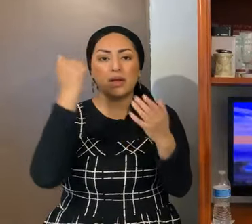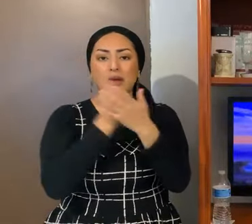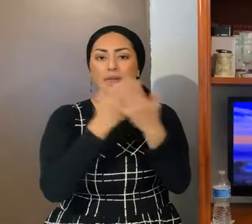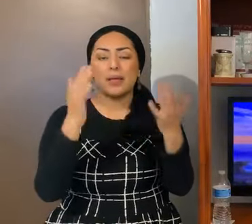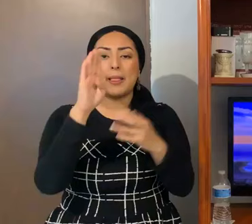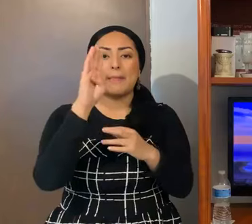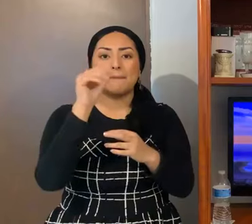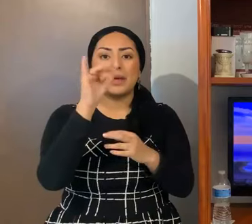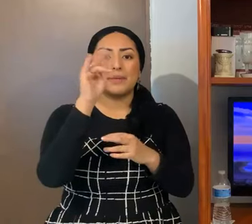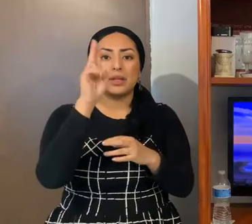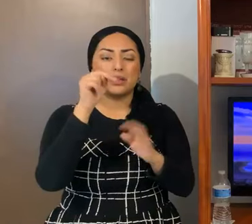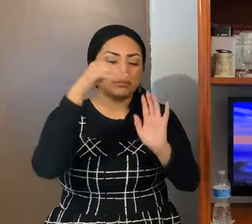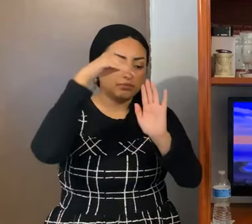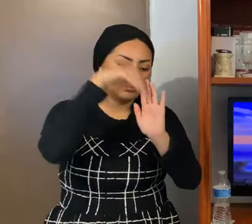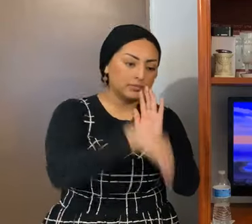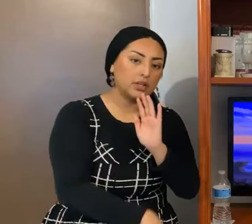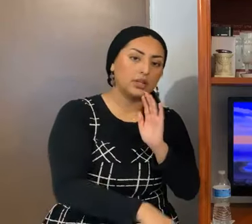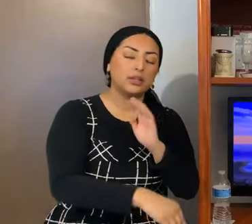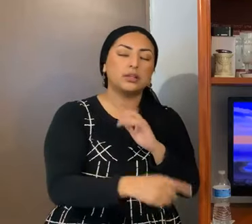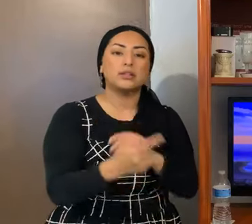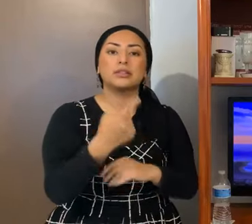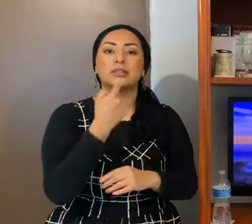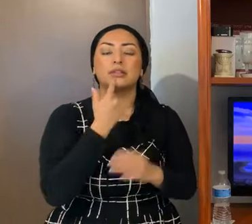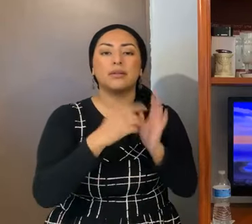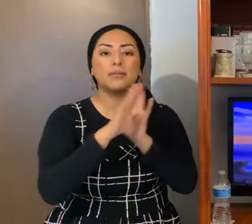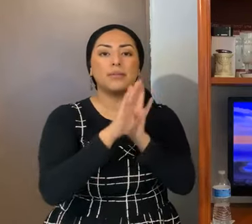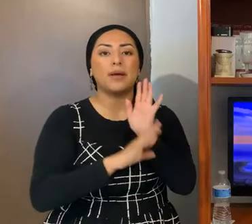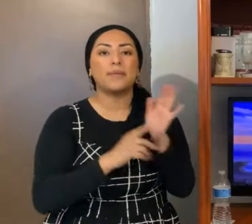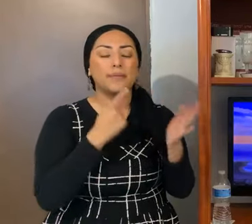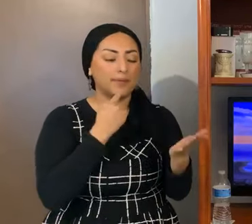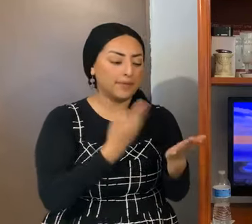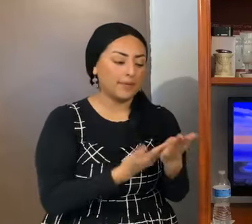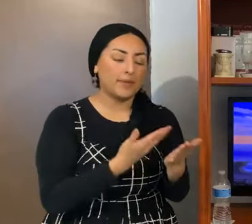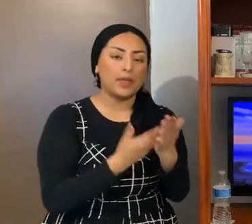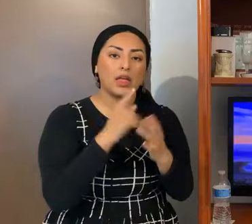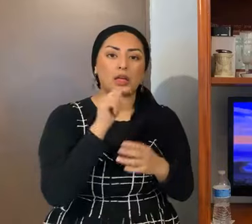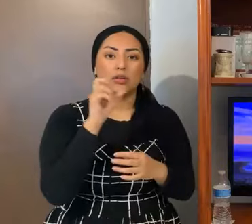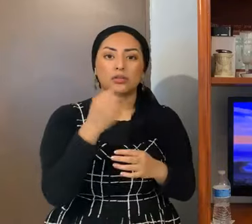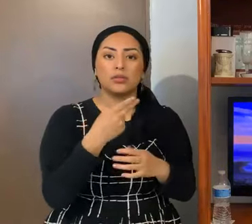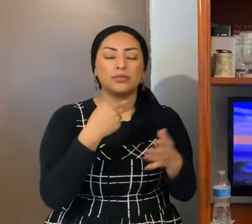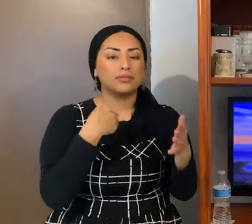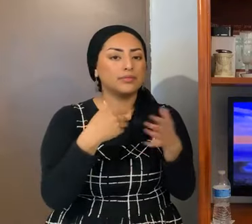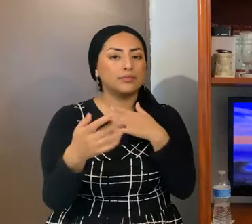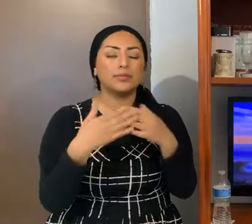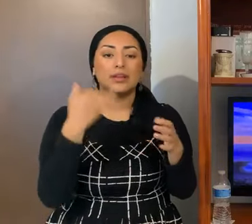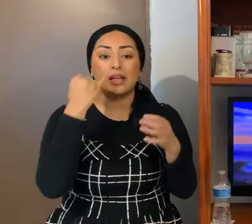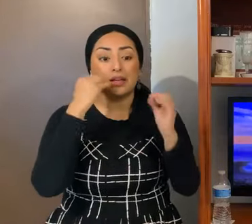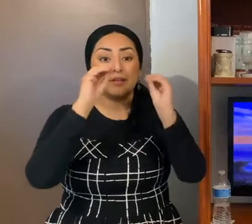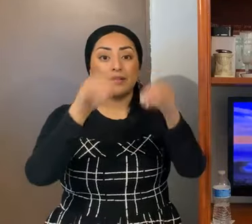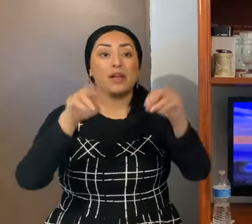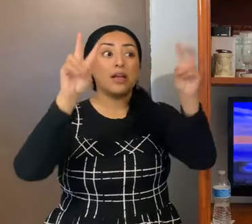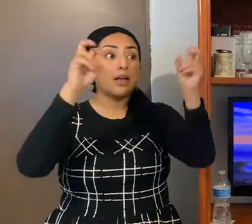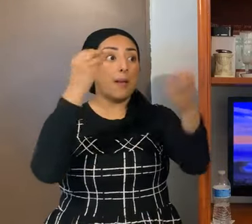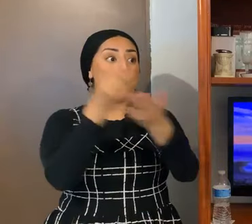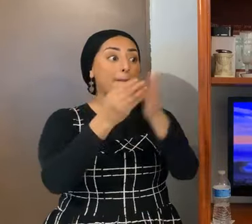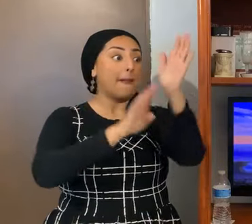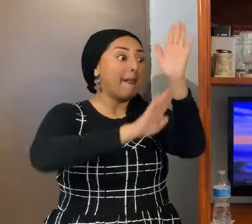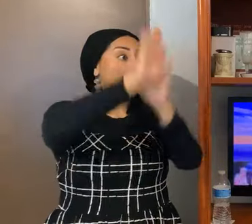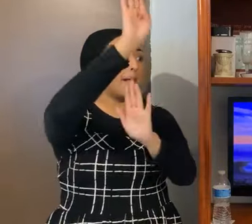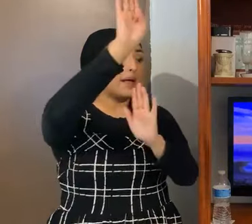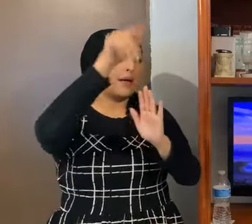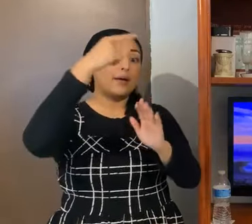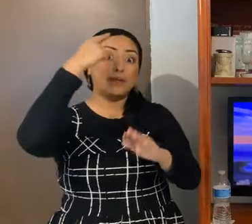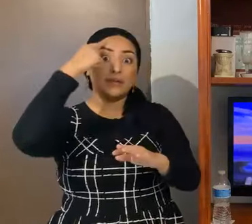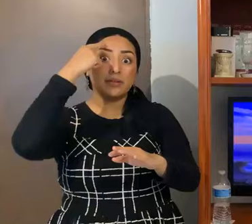Babilonia va a caer porque lo dice la bendita Torah de Yahweh. No importa el show que te pongan enfrente, pero si tú tomas